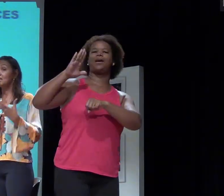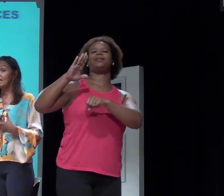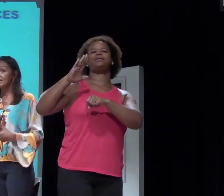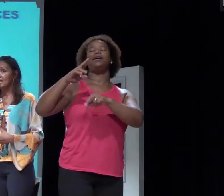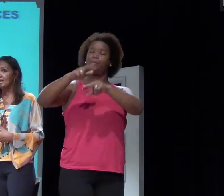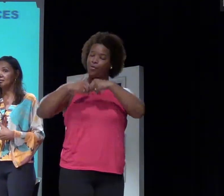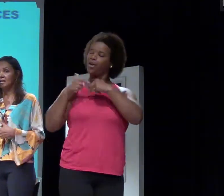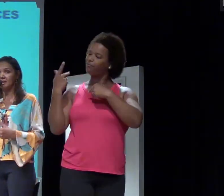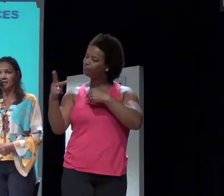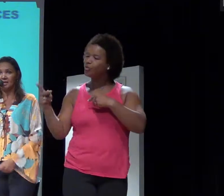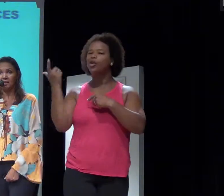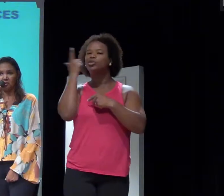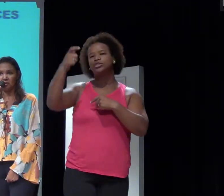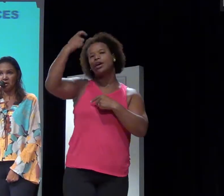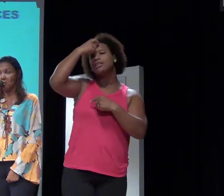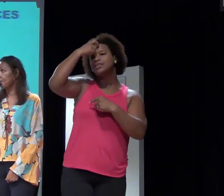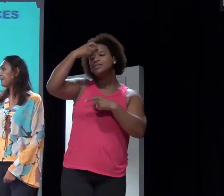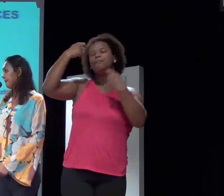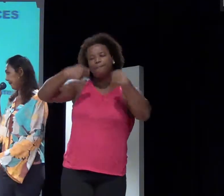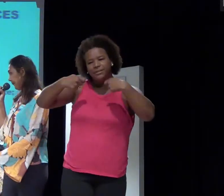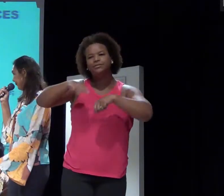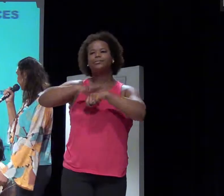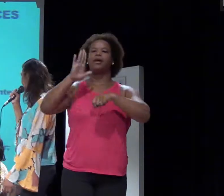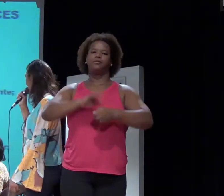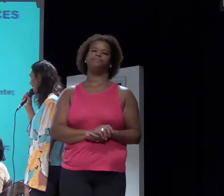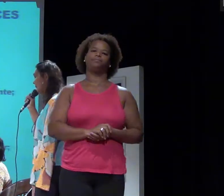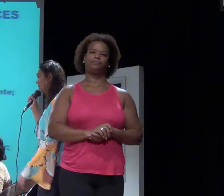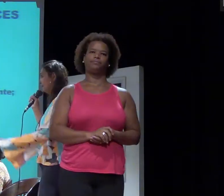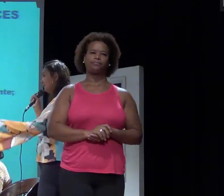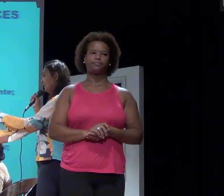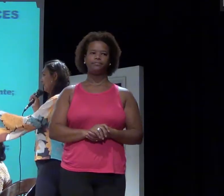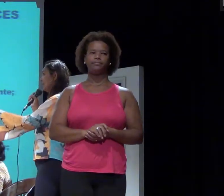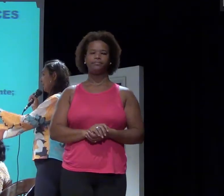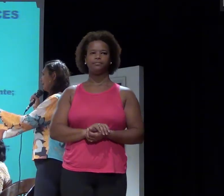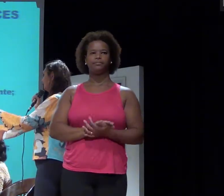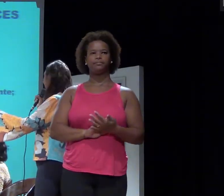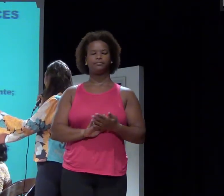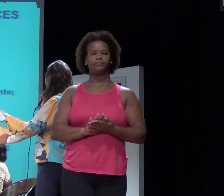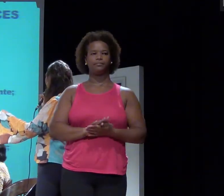maior conscientização dessa necessidade de união. Pode passar.